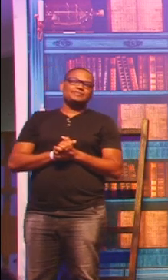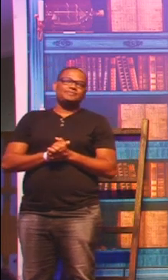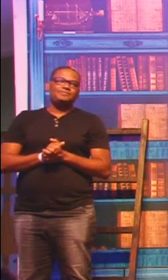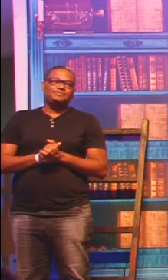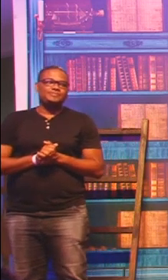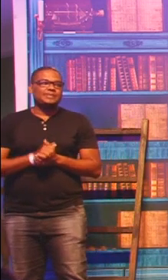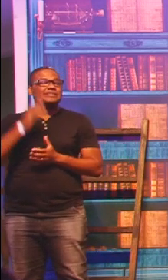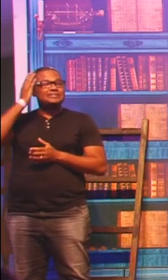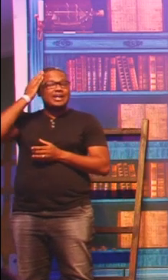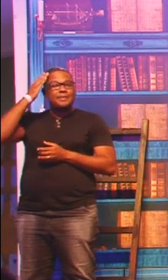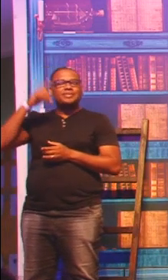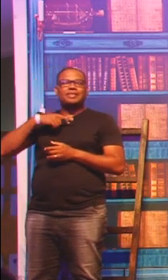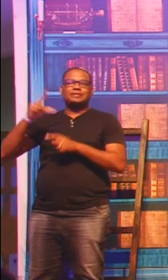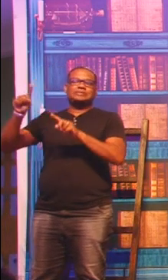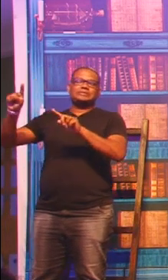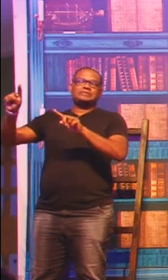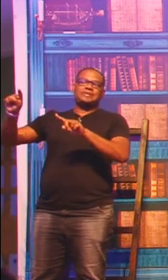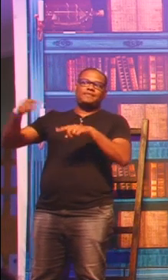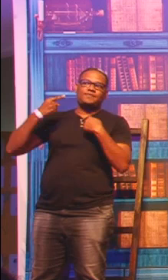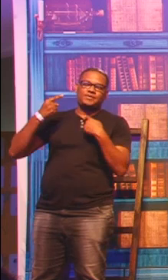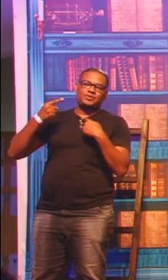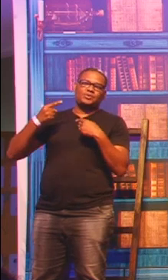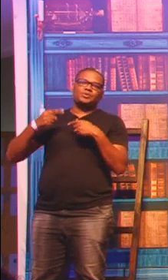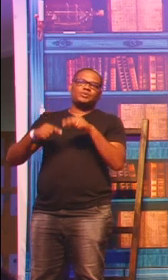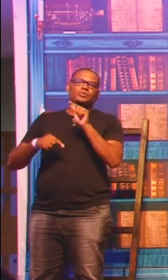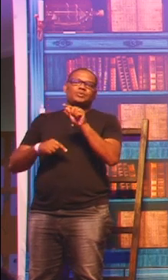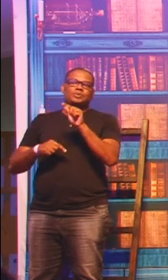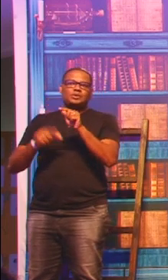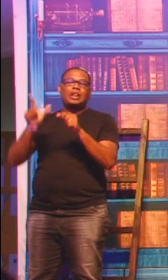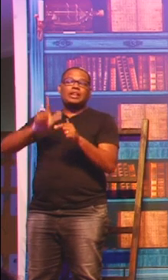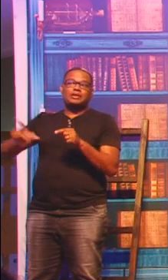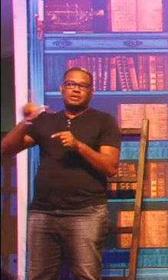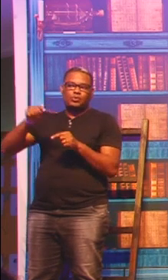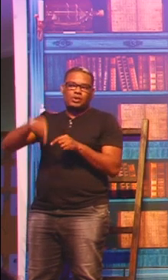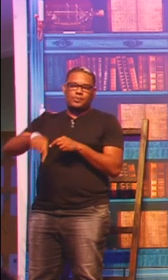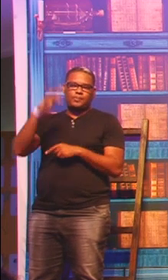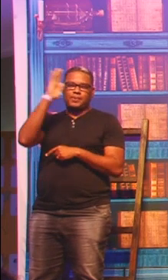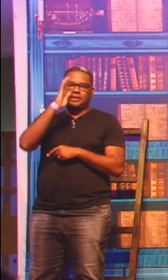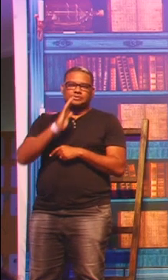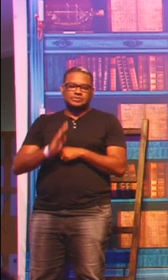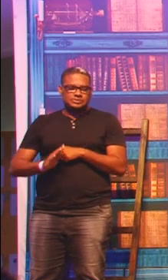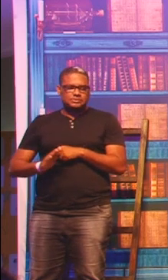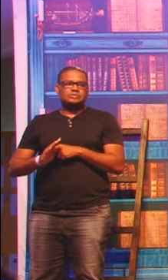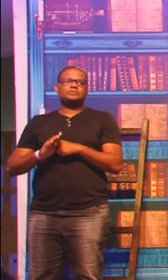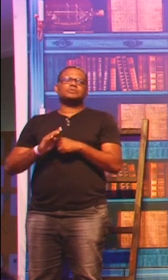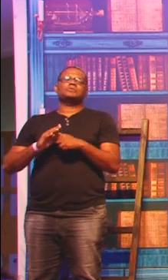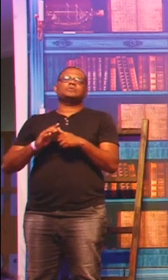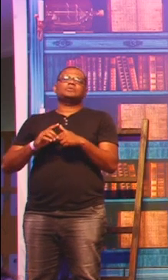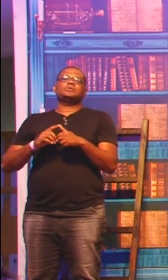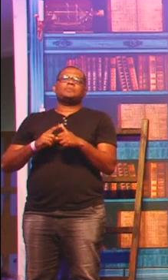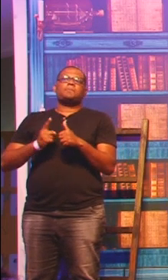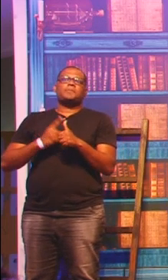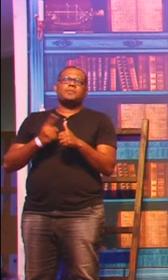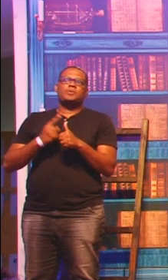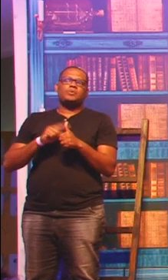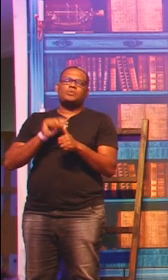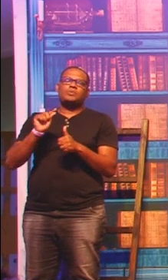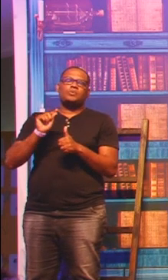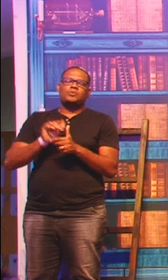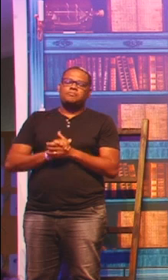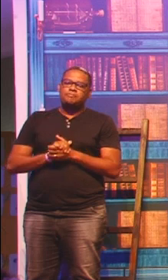O grande desafio, eu acho que, da literatura brasileira, em primeira instância,